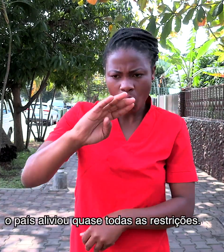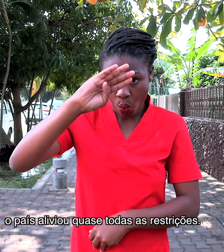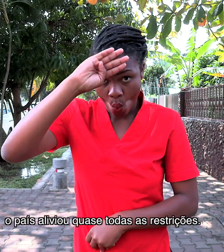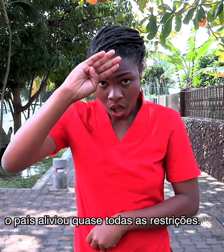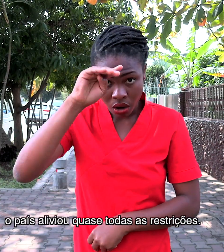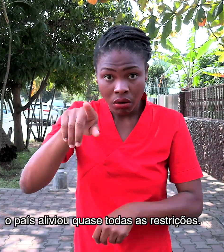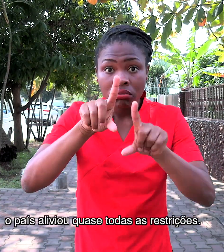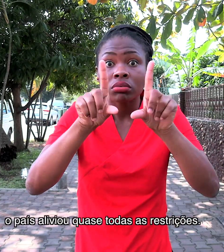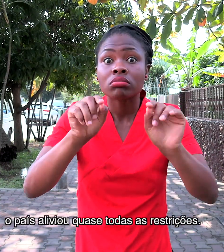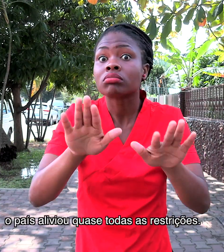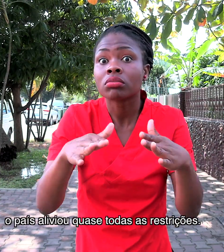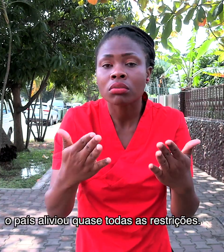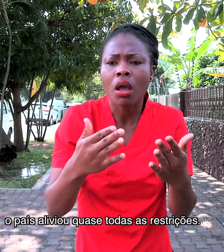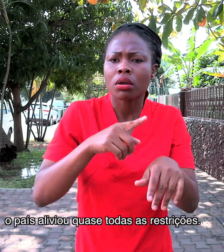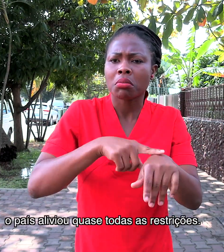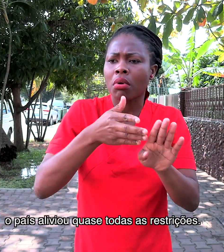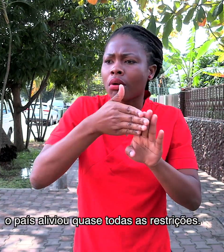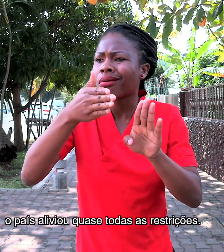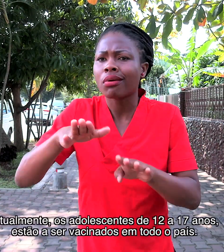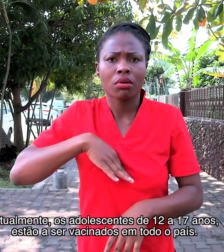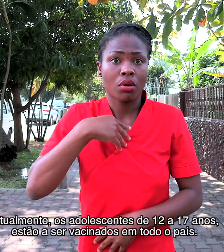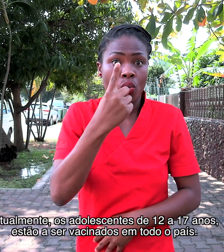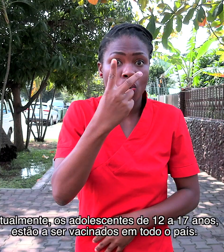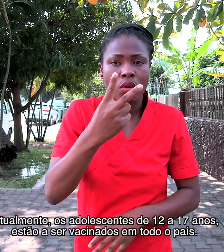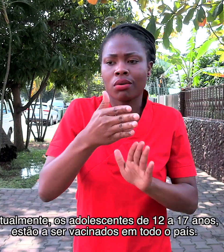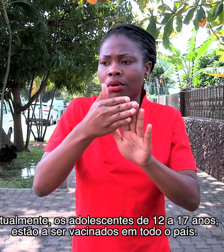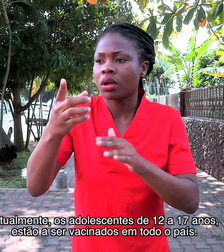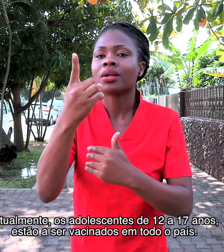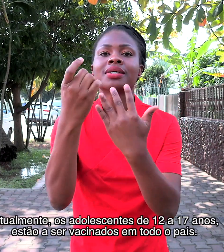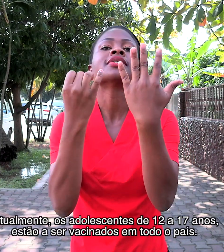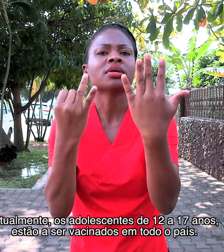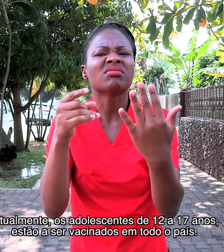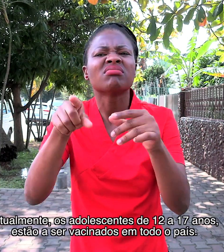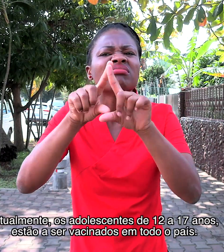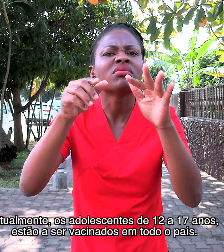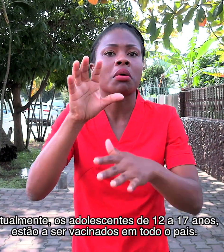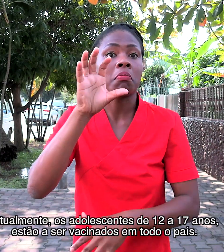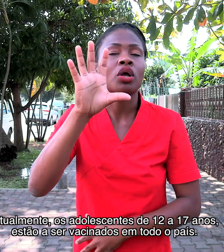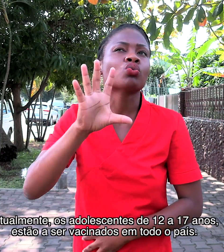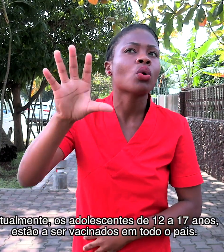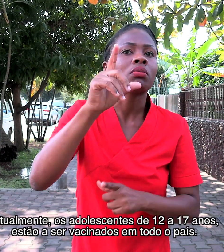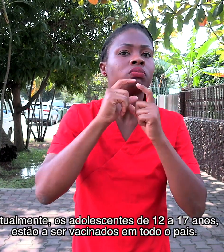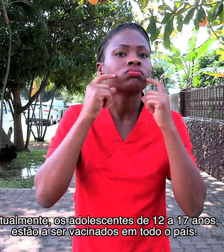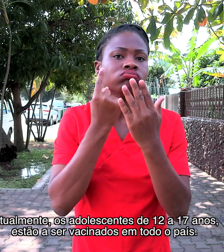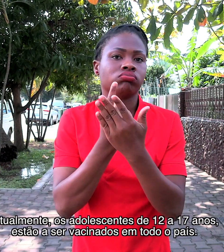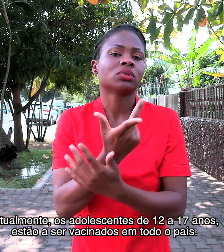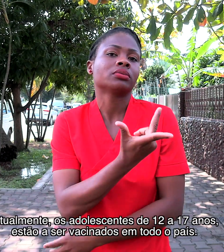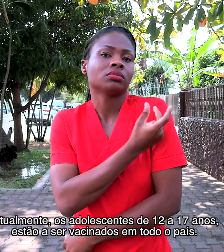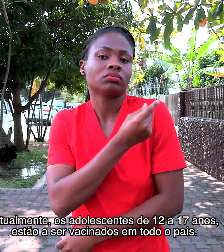país aliviou quase todas as restrições. Atualmente, os adolescentes de 12 a 17 anos estão a ser vacinados em